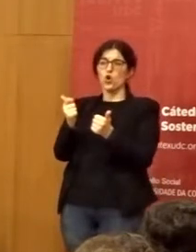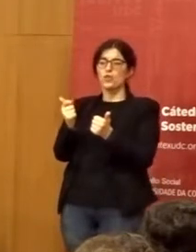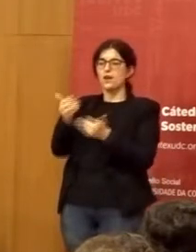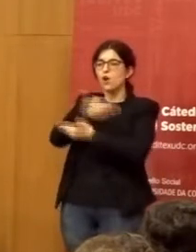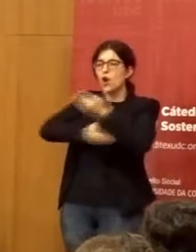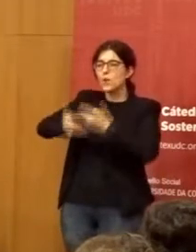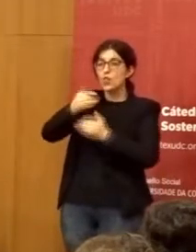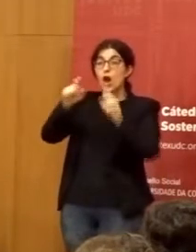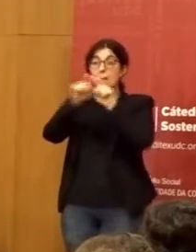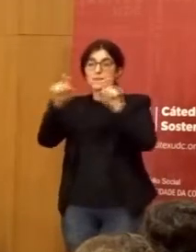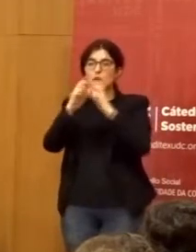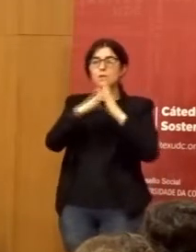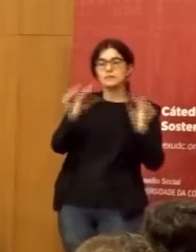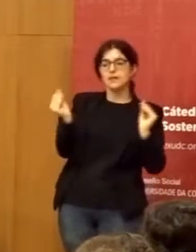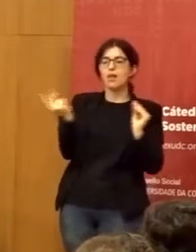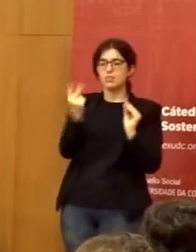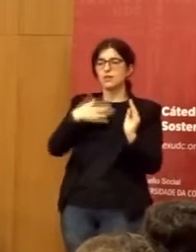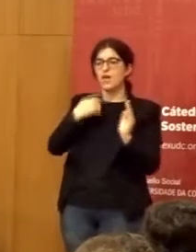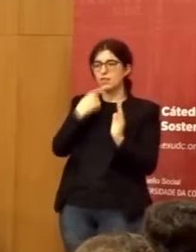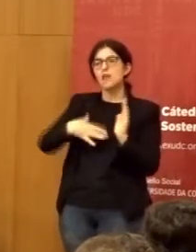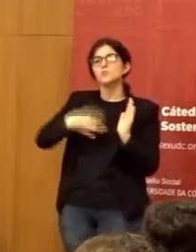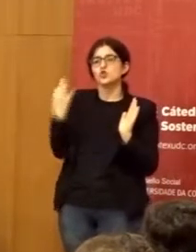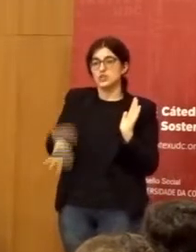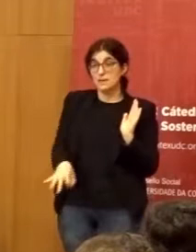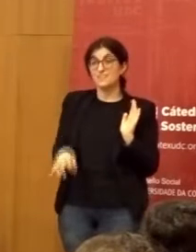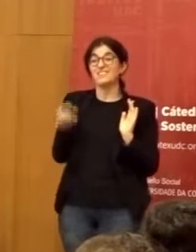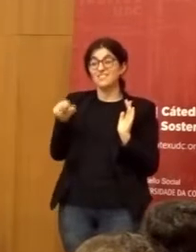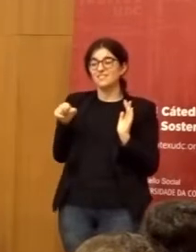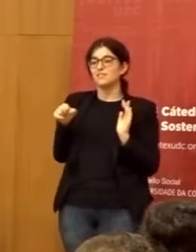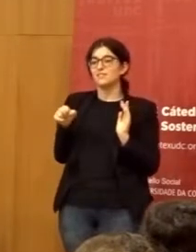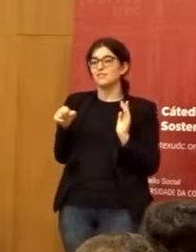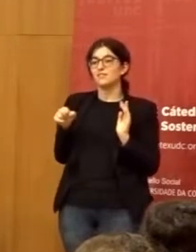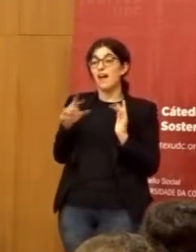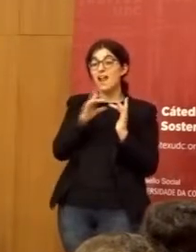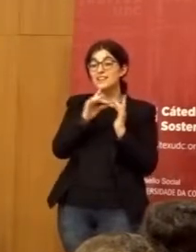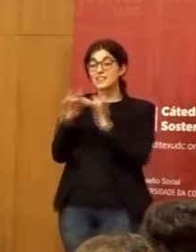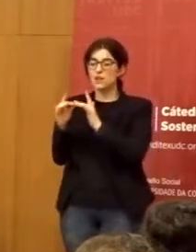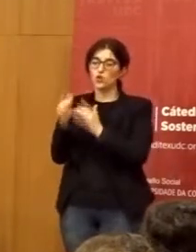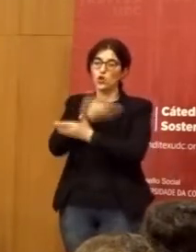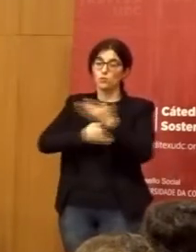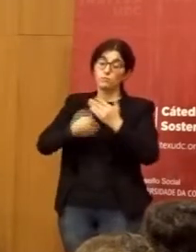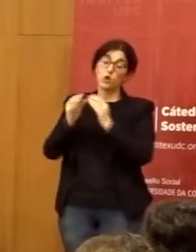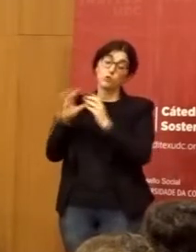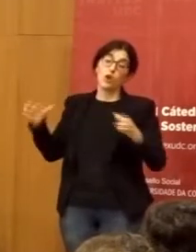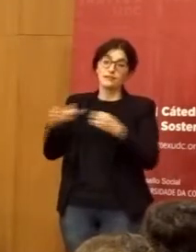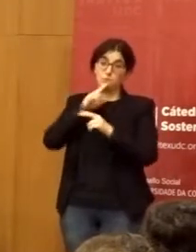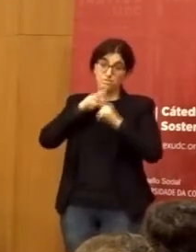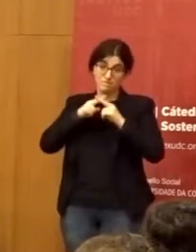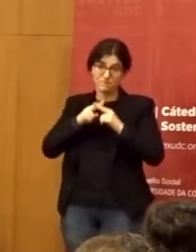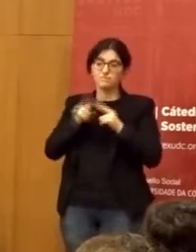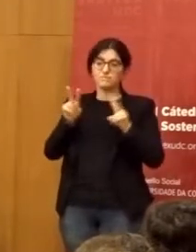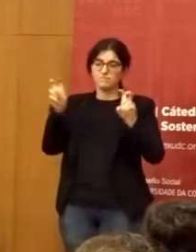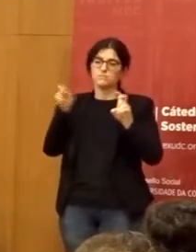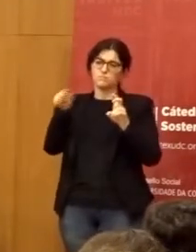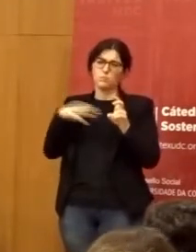y la empresa para abordar estas temáticas y sumarse ese carro, ese liderazgo colectivo, para seguir avanzando en los